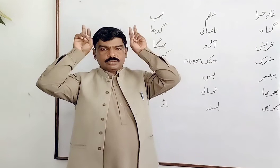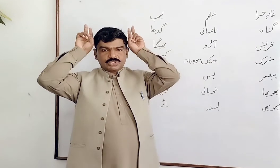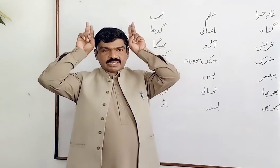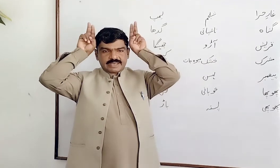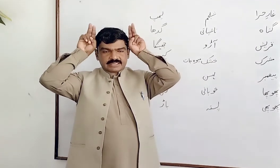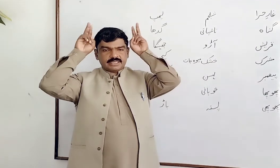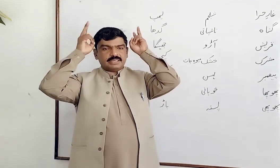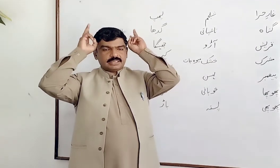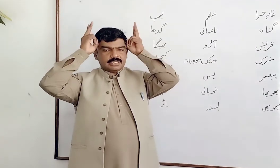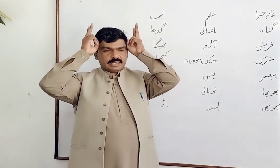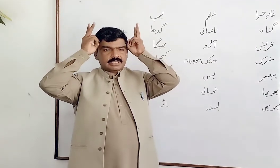खरगोश का ऐसे, गधा।